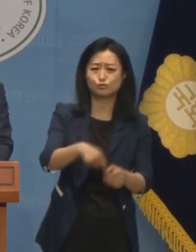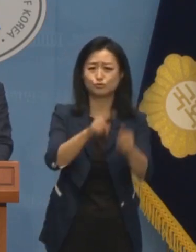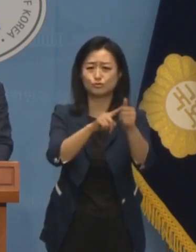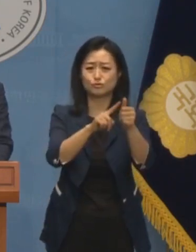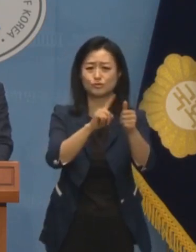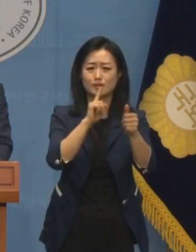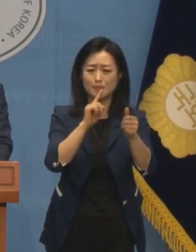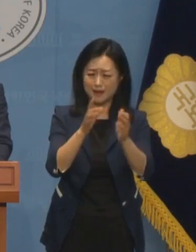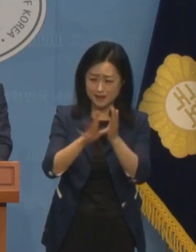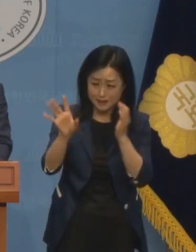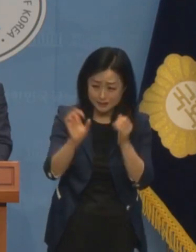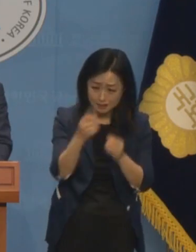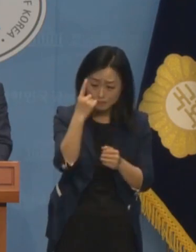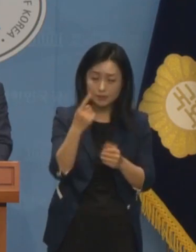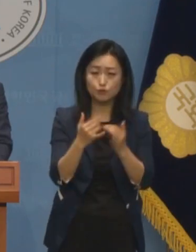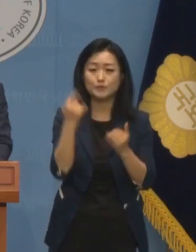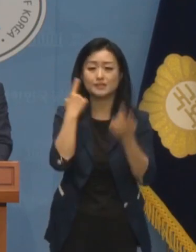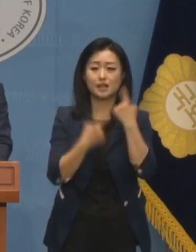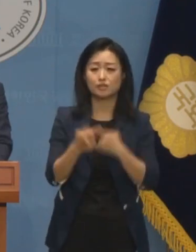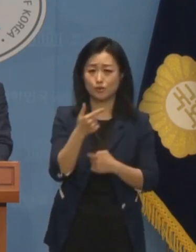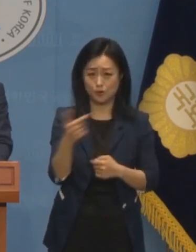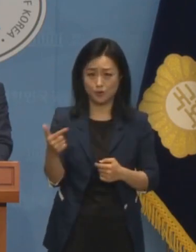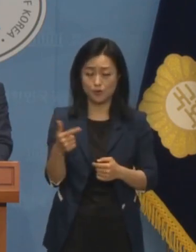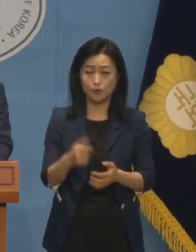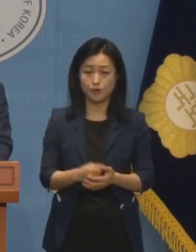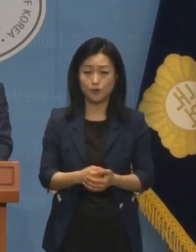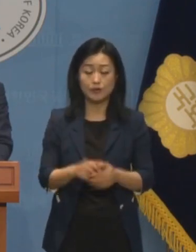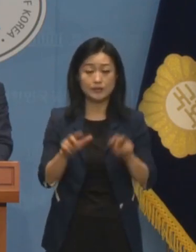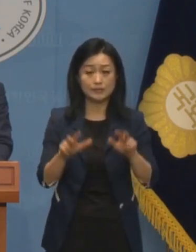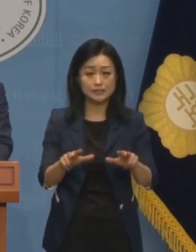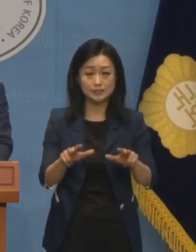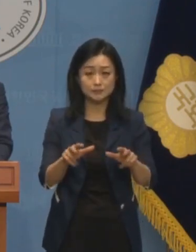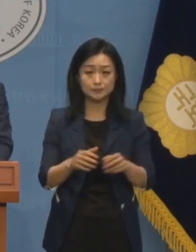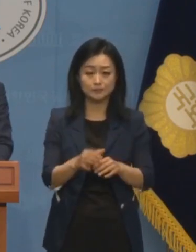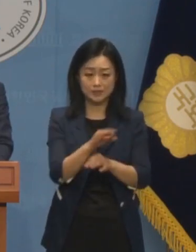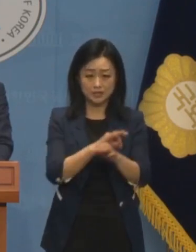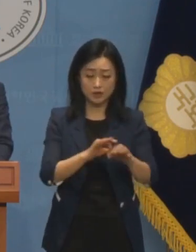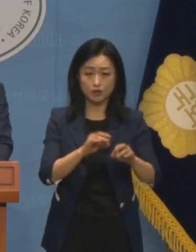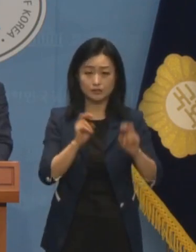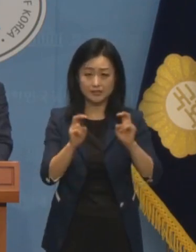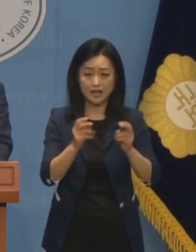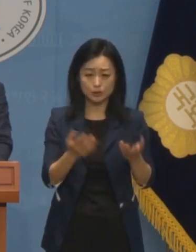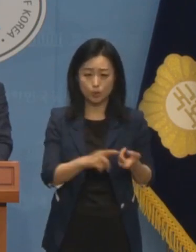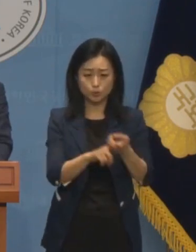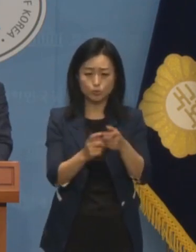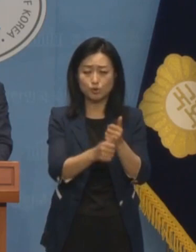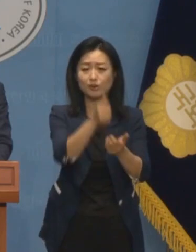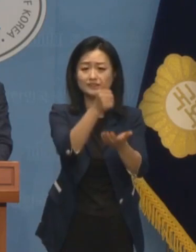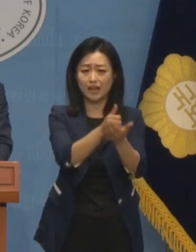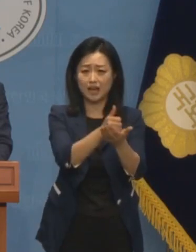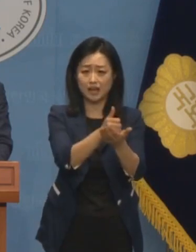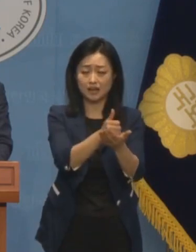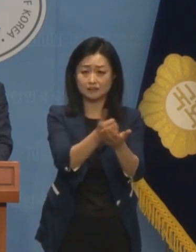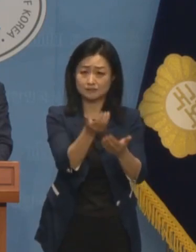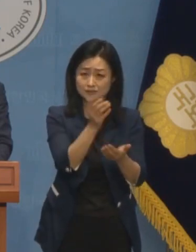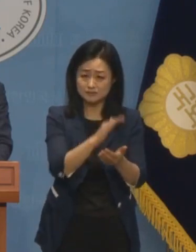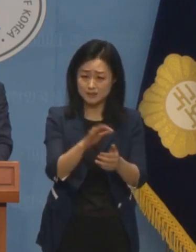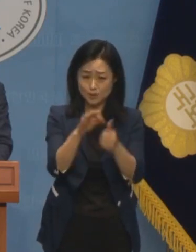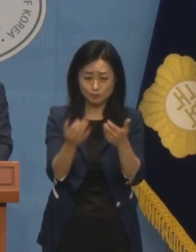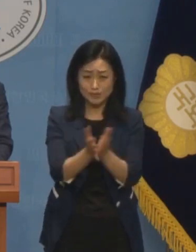상처를 줬습니다. 심지어 현재 경사노위 위원장이고 고용노동부 장관이 되겠다는